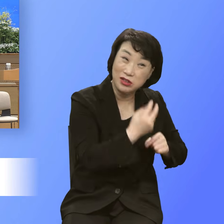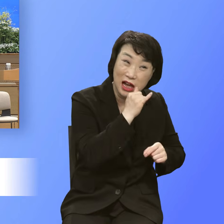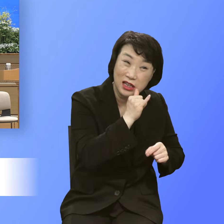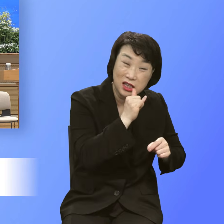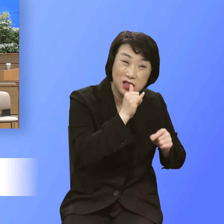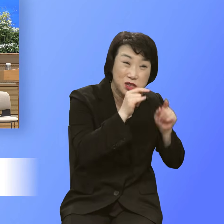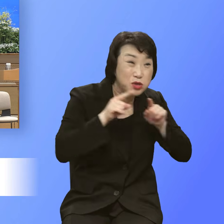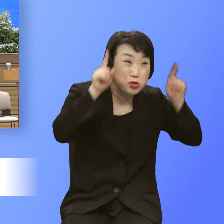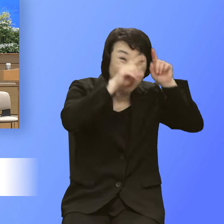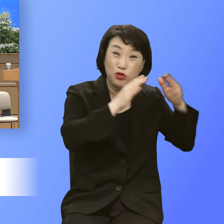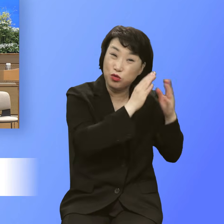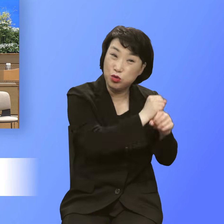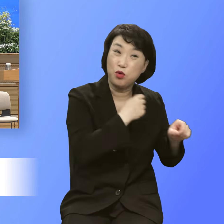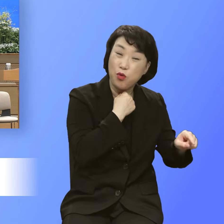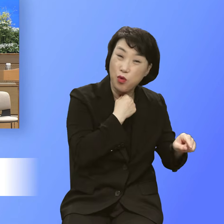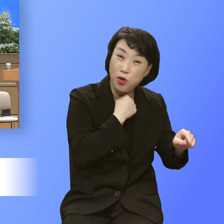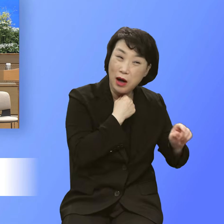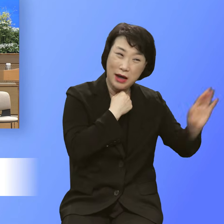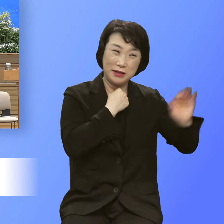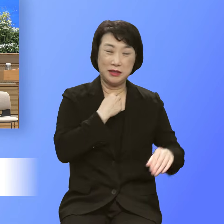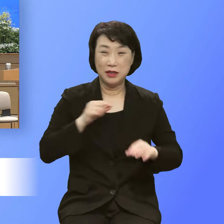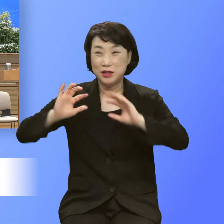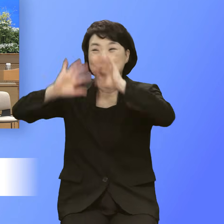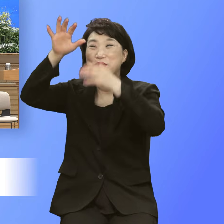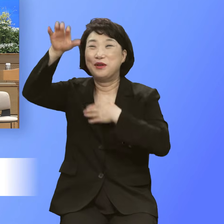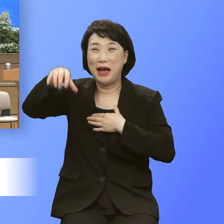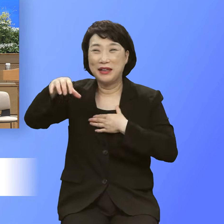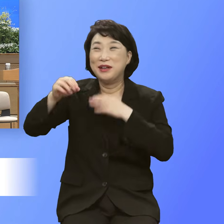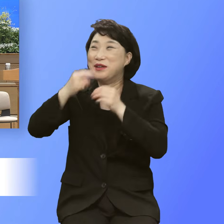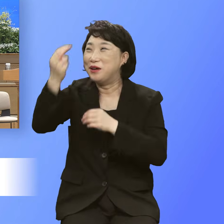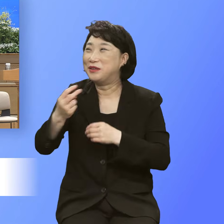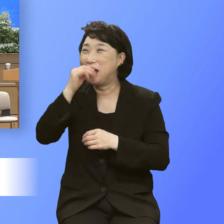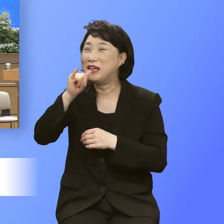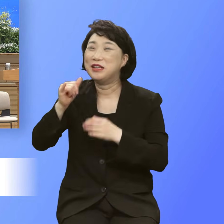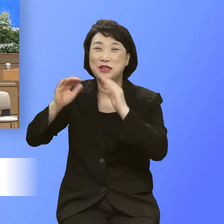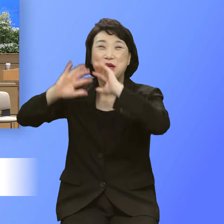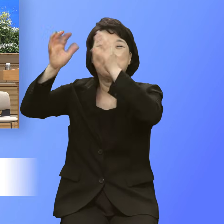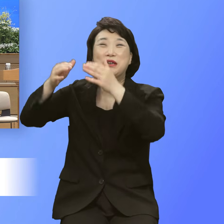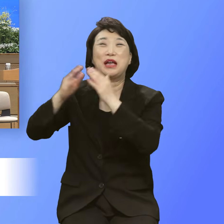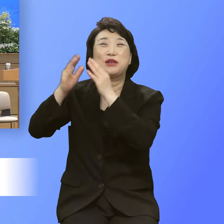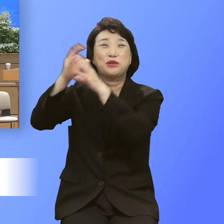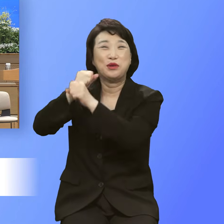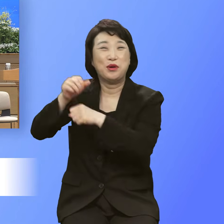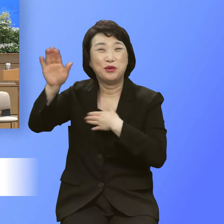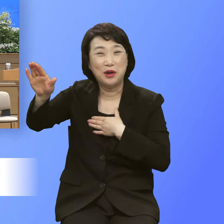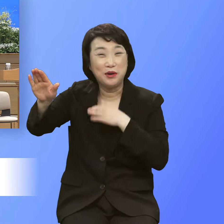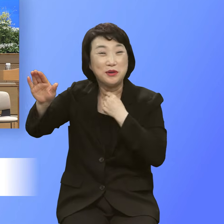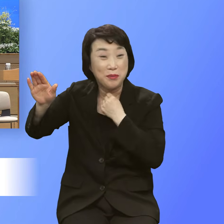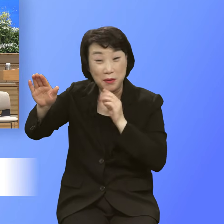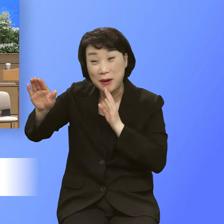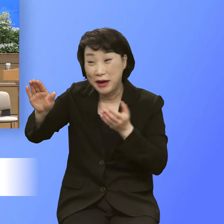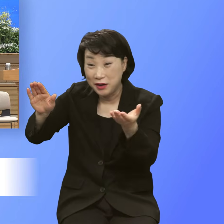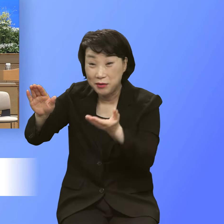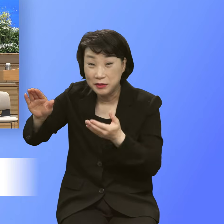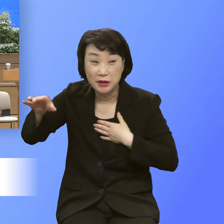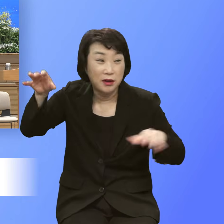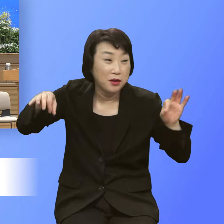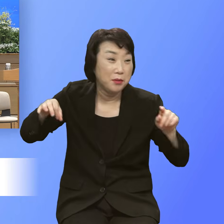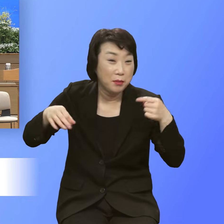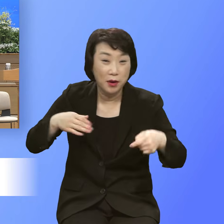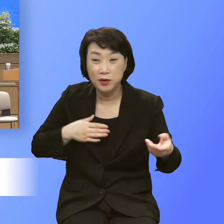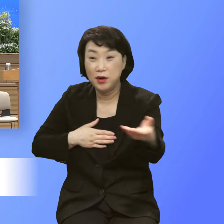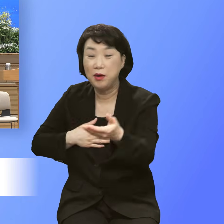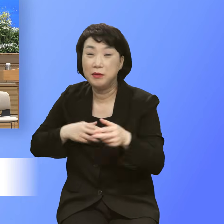지옥이 주소가 되고 천국에서 영생하면 천국이 주소가 되는데 네 영생할 주소가 어디냐? 너는 내